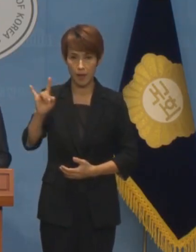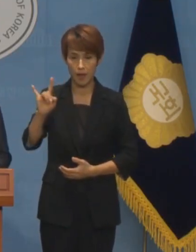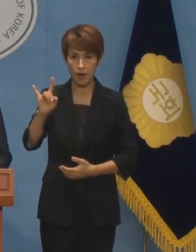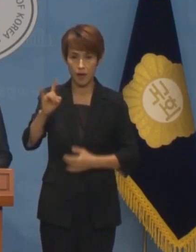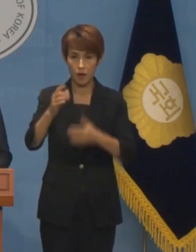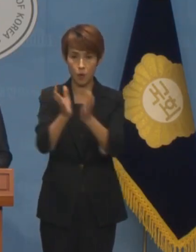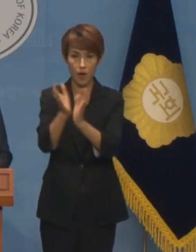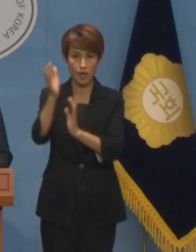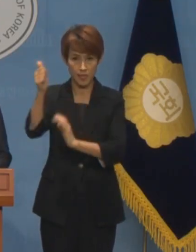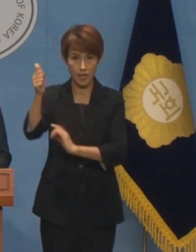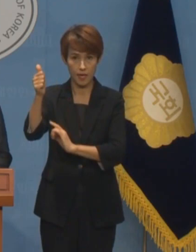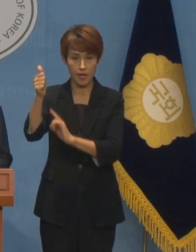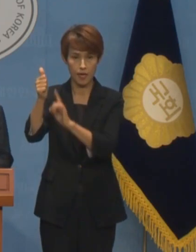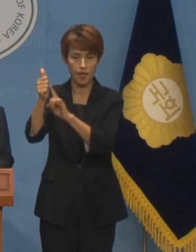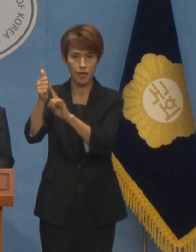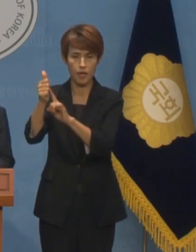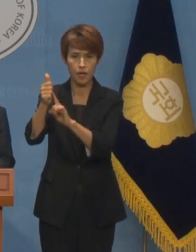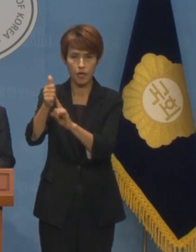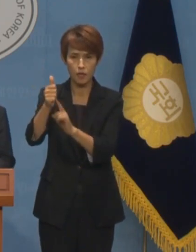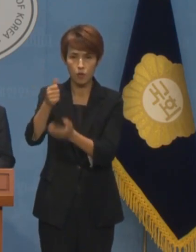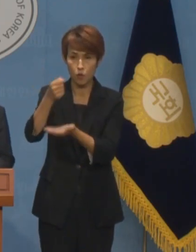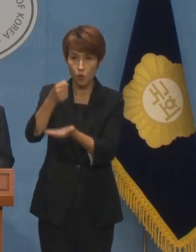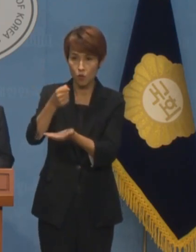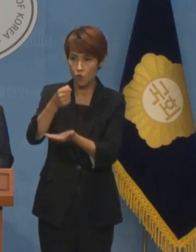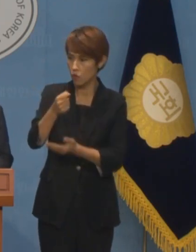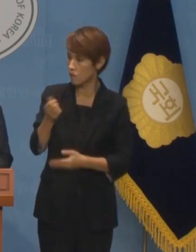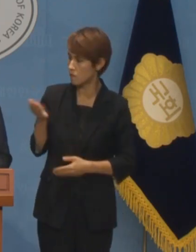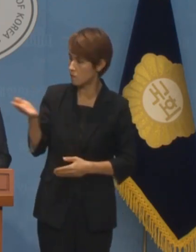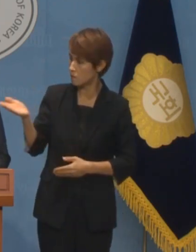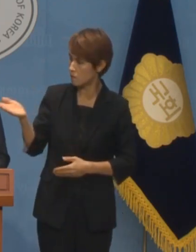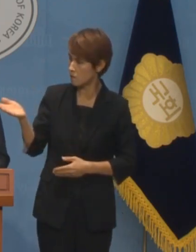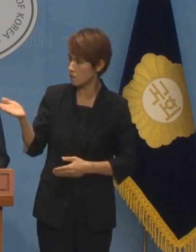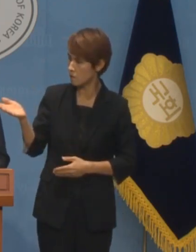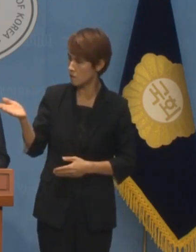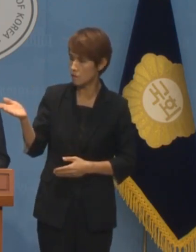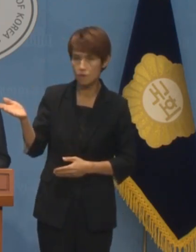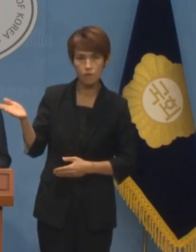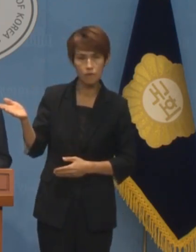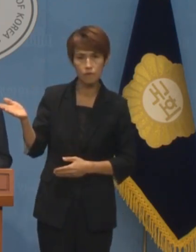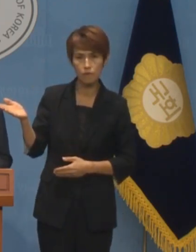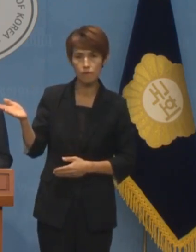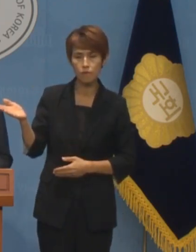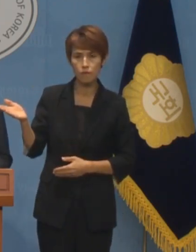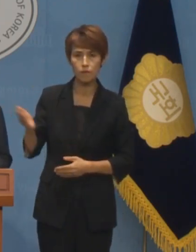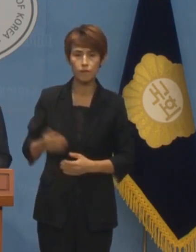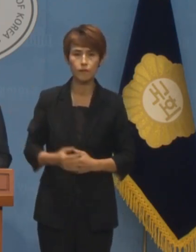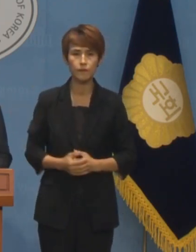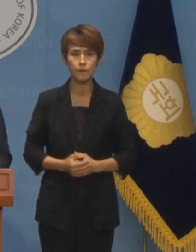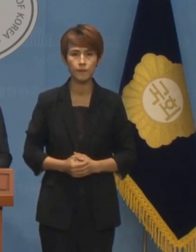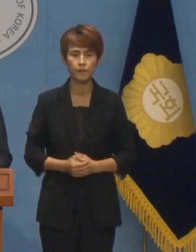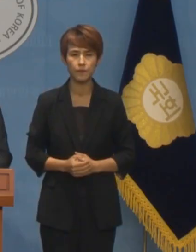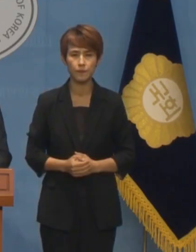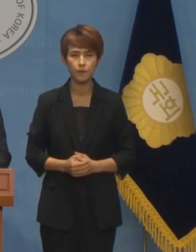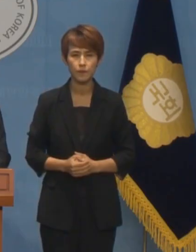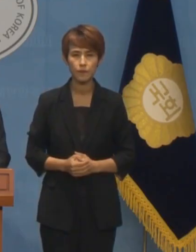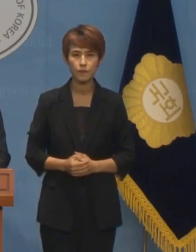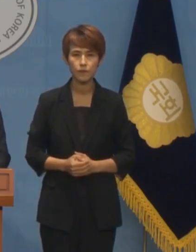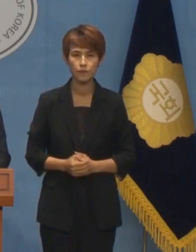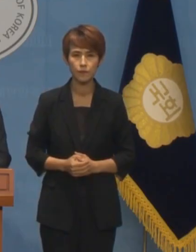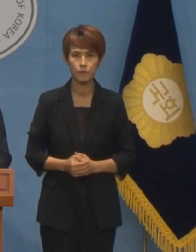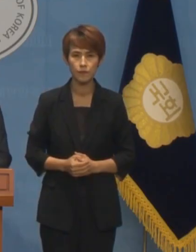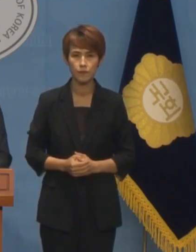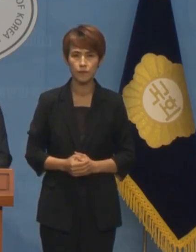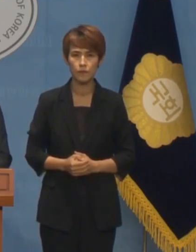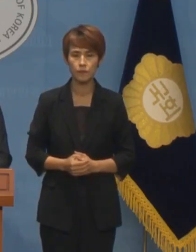중심으로 본 지분 구조, 이게 여기 있는 게 지형배 회장 중심으로 보이는 지분 구조입니다. 이 지분 구조를